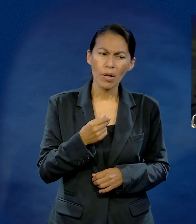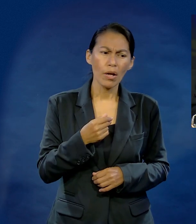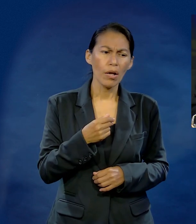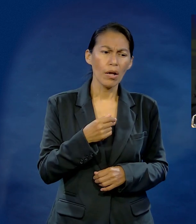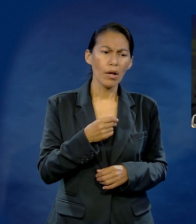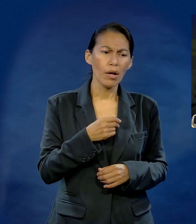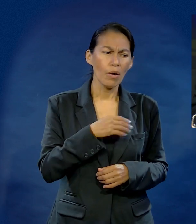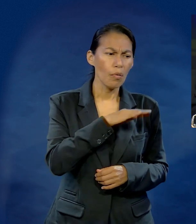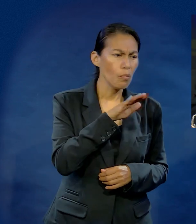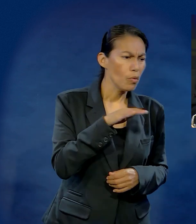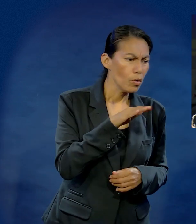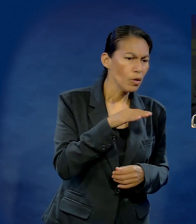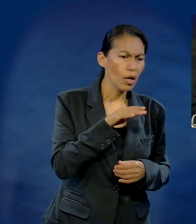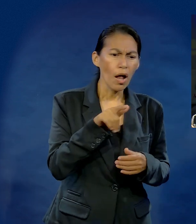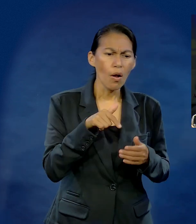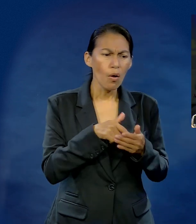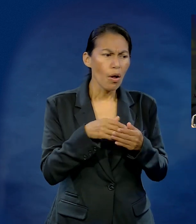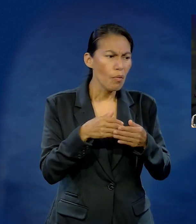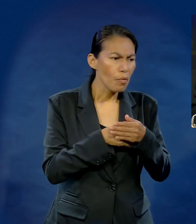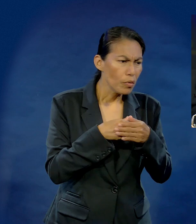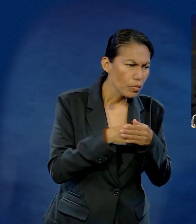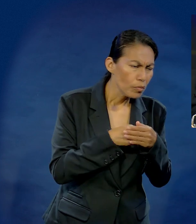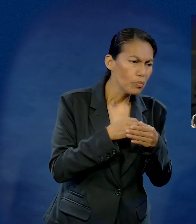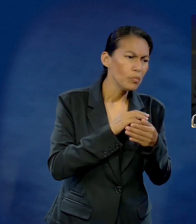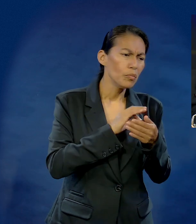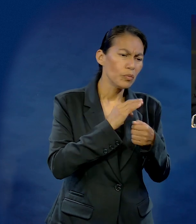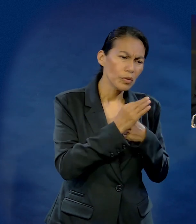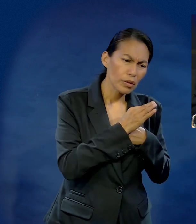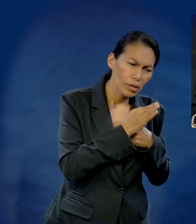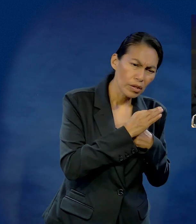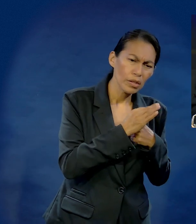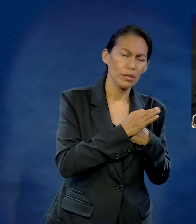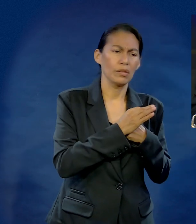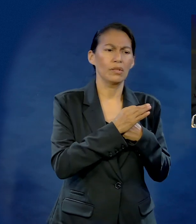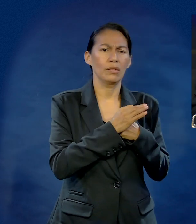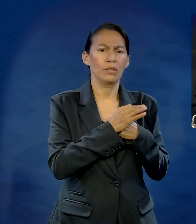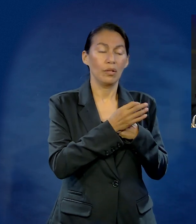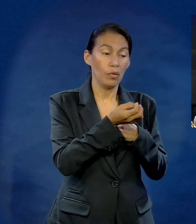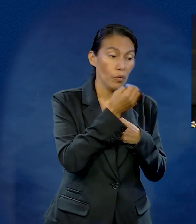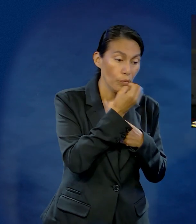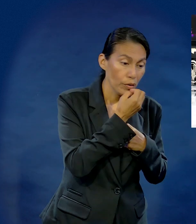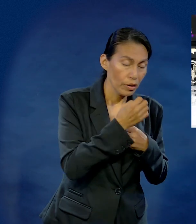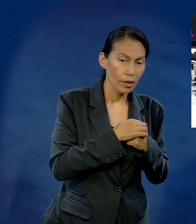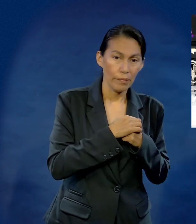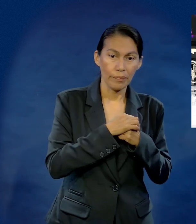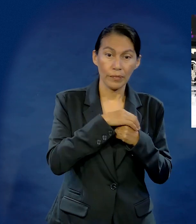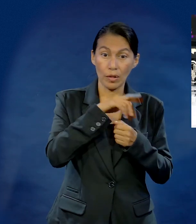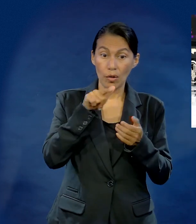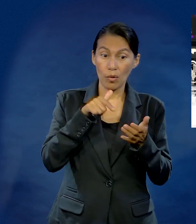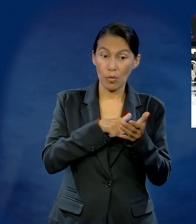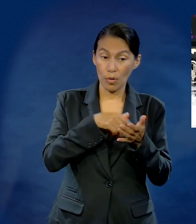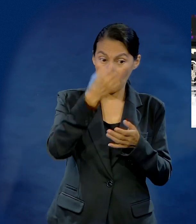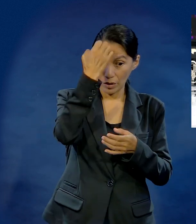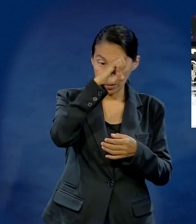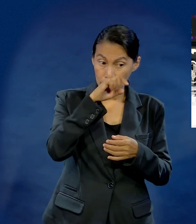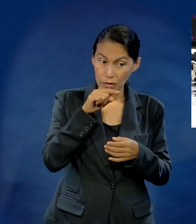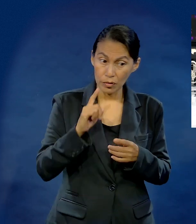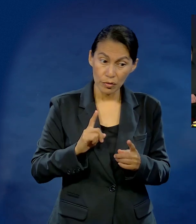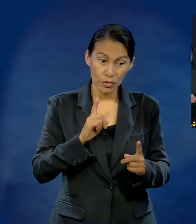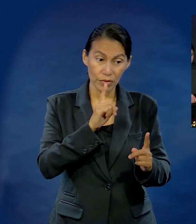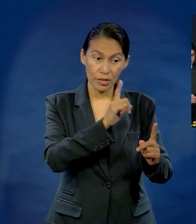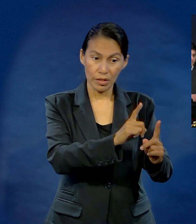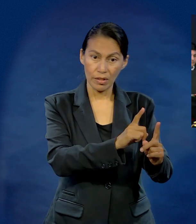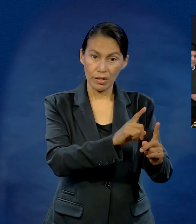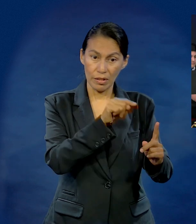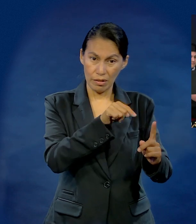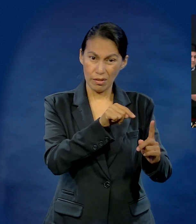Vayan conmigo, por favor, al libro de Génesis, capítulo 12, rapidito. Génesis, capítulo 12, a partir del